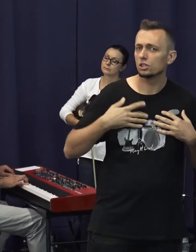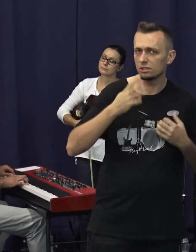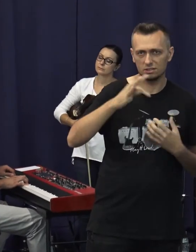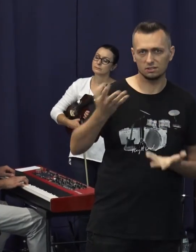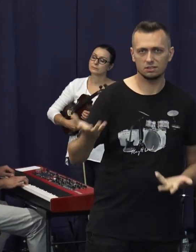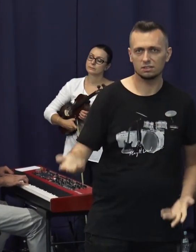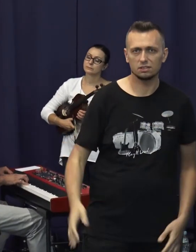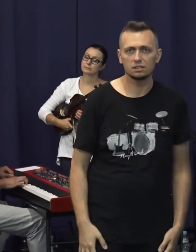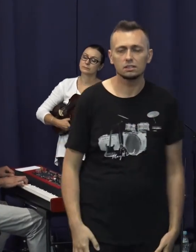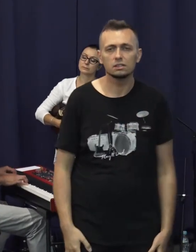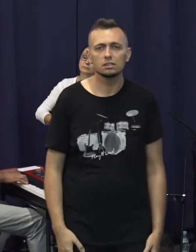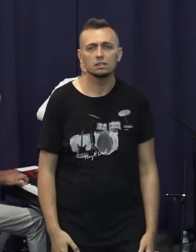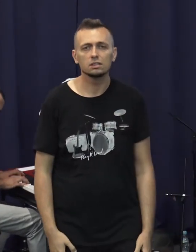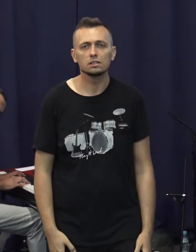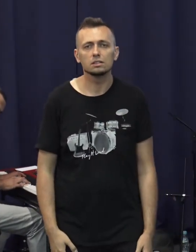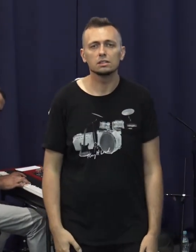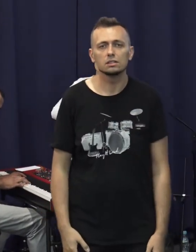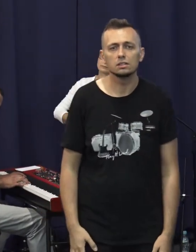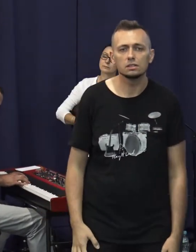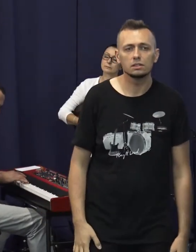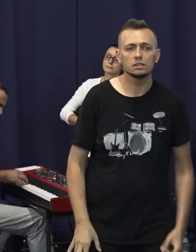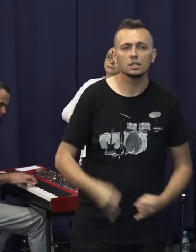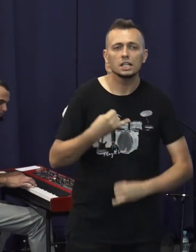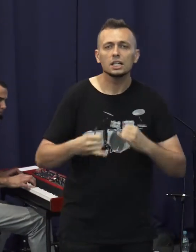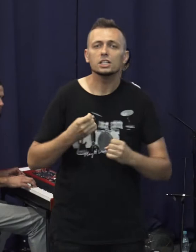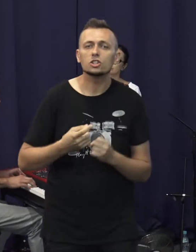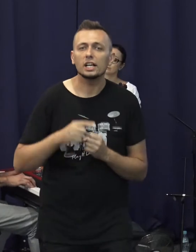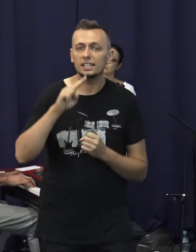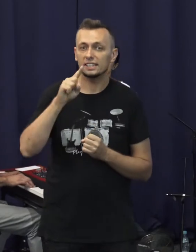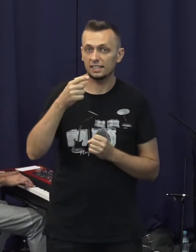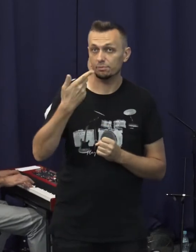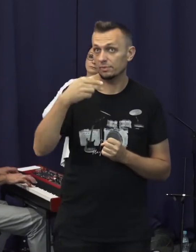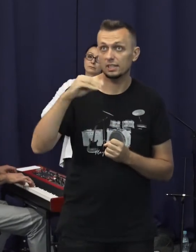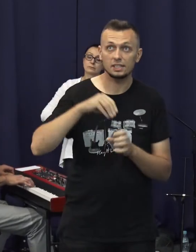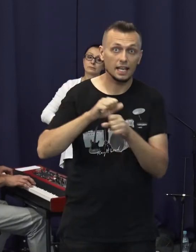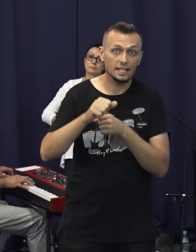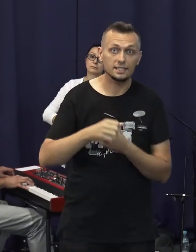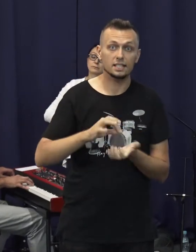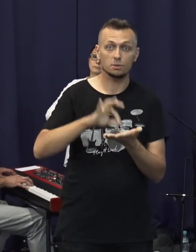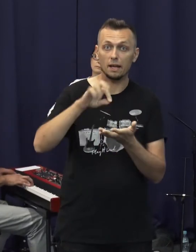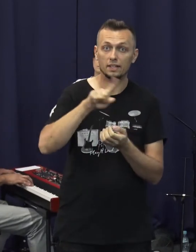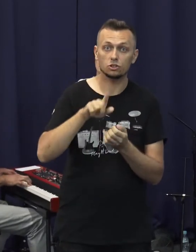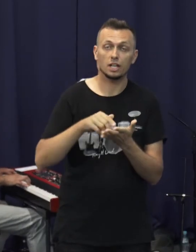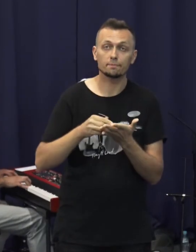Wyglądało się. Jeżeli nie jesteś pewien, że idziesz do nieba,